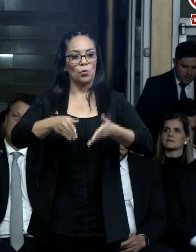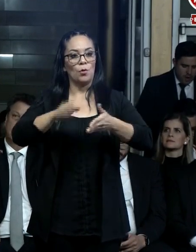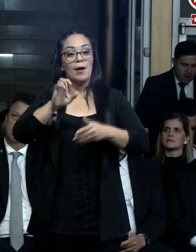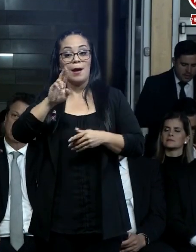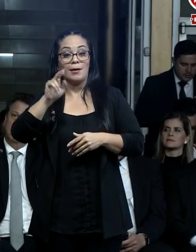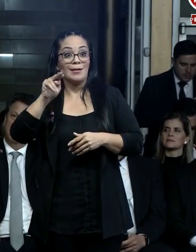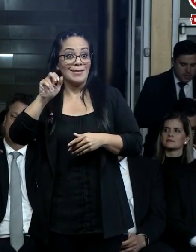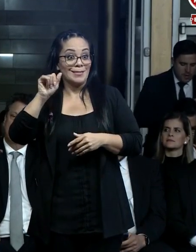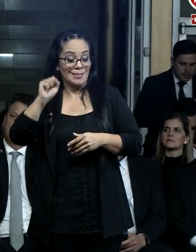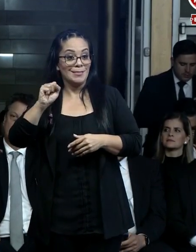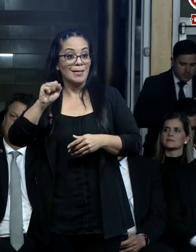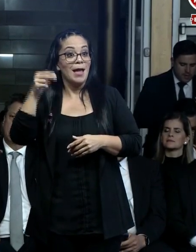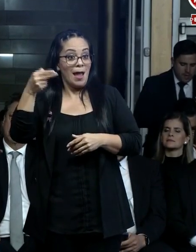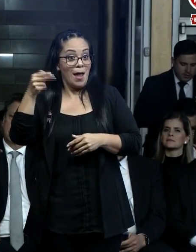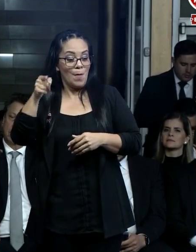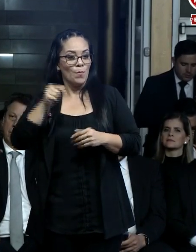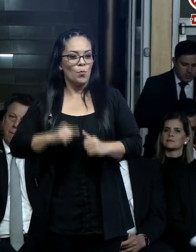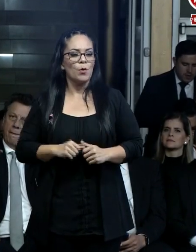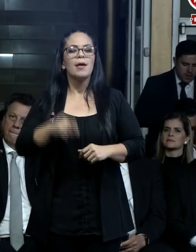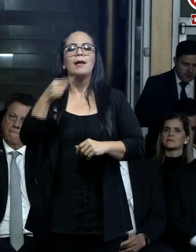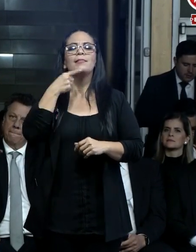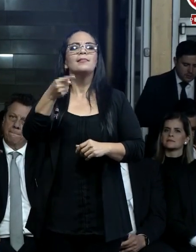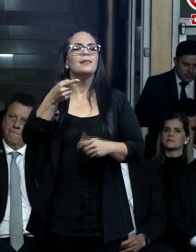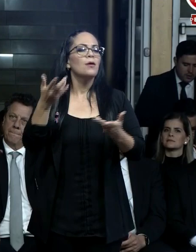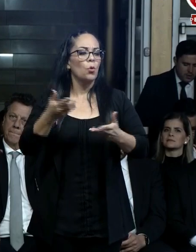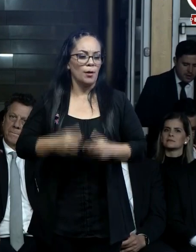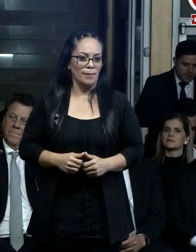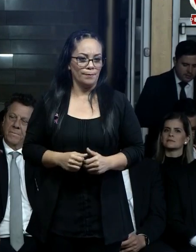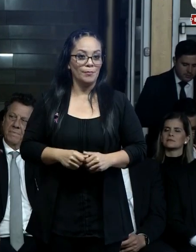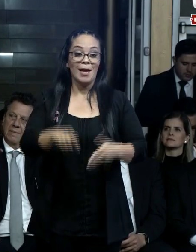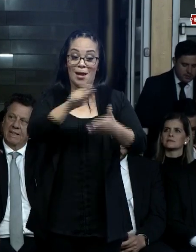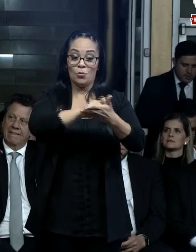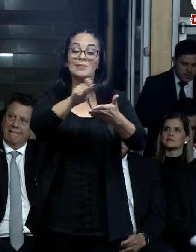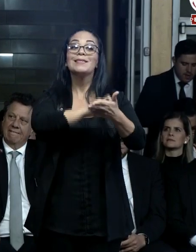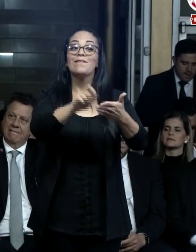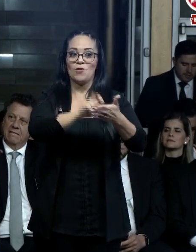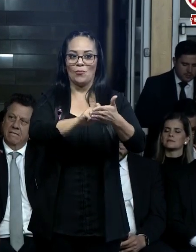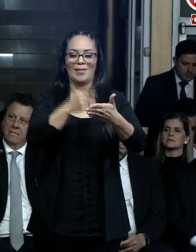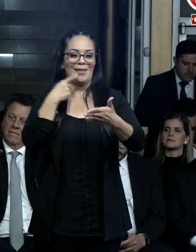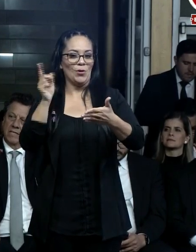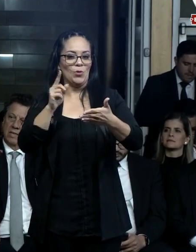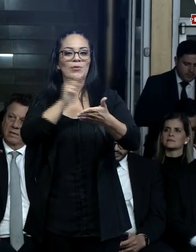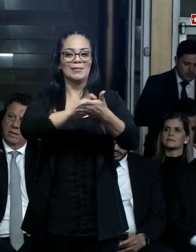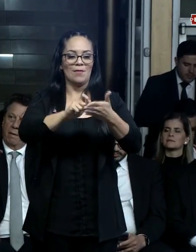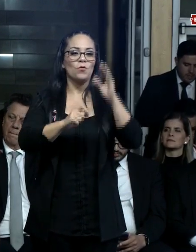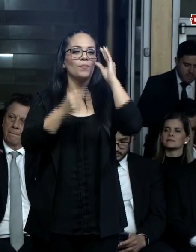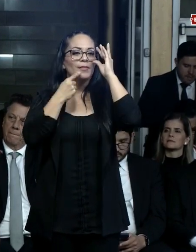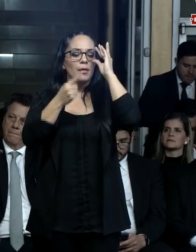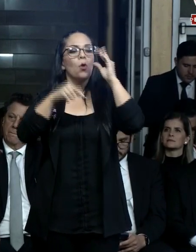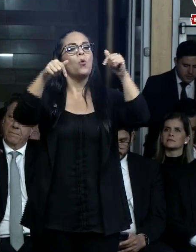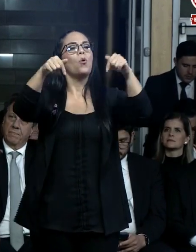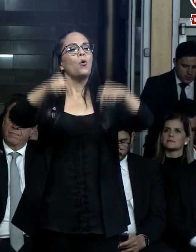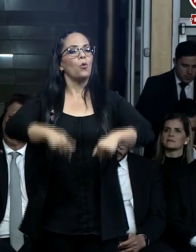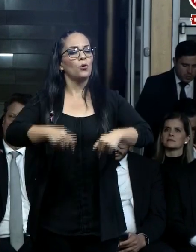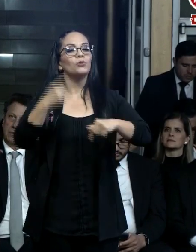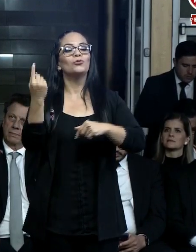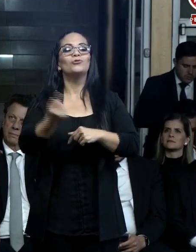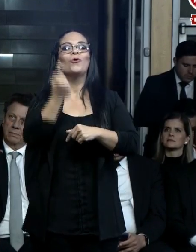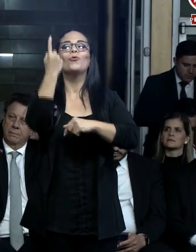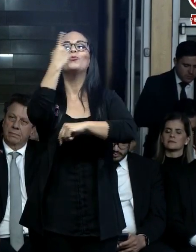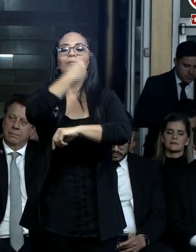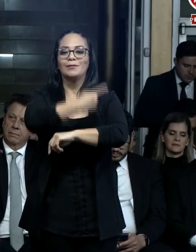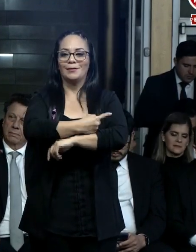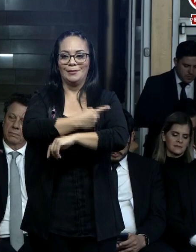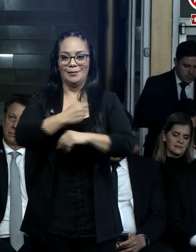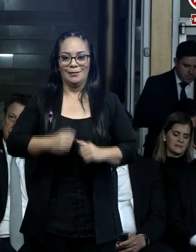Ernest Hemingway dijo, o escribió más bien, hoy es solo un